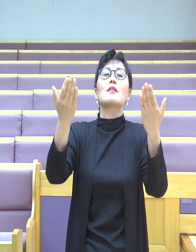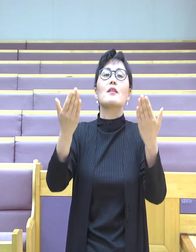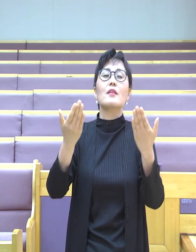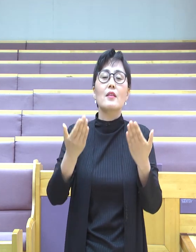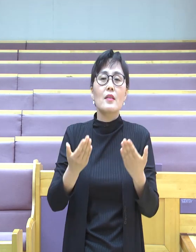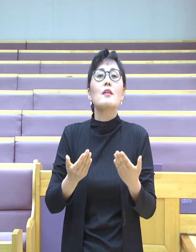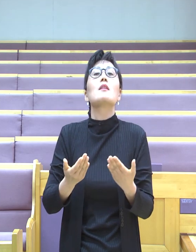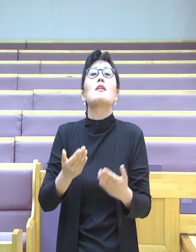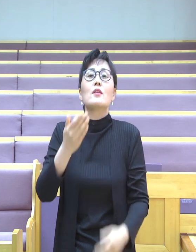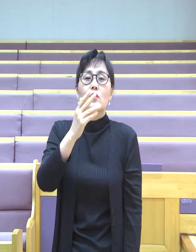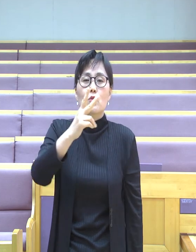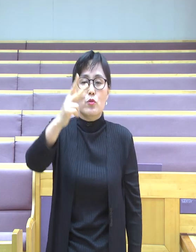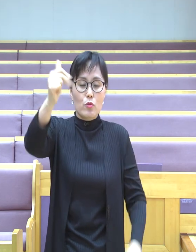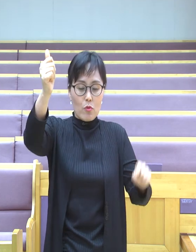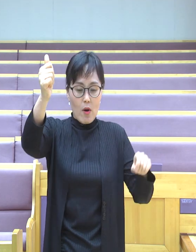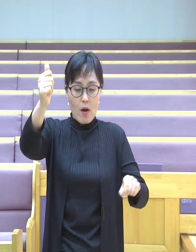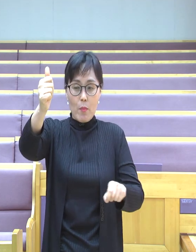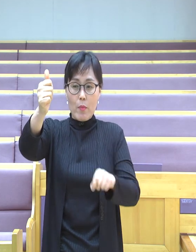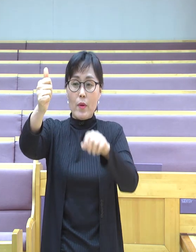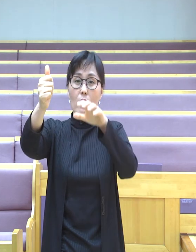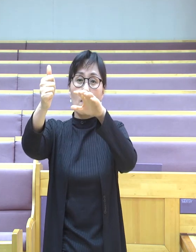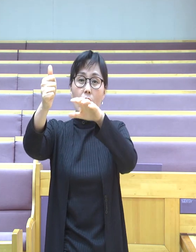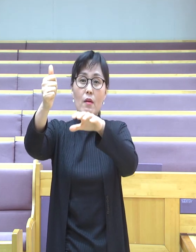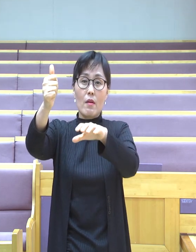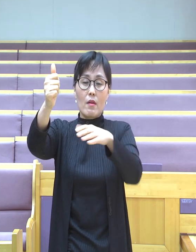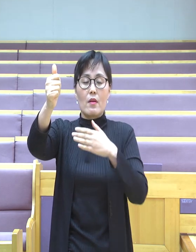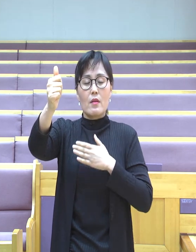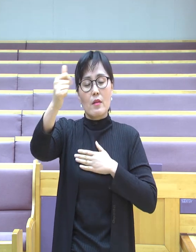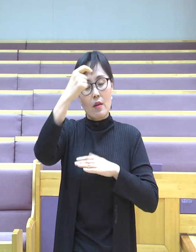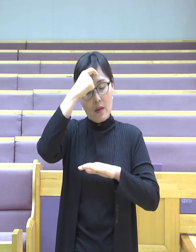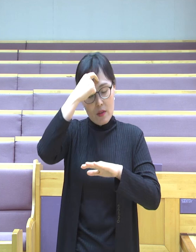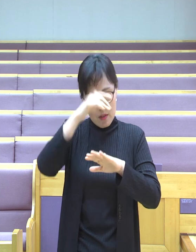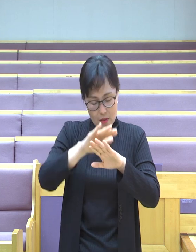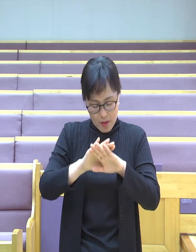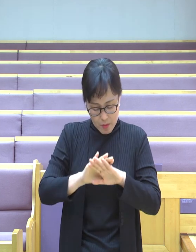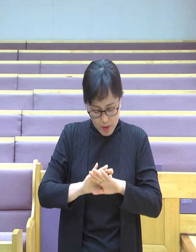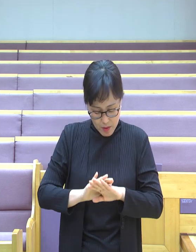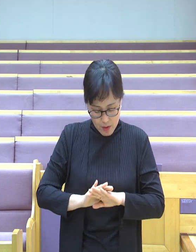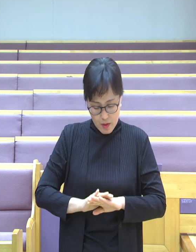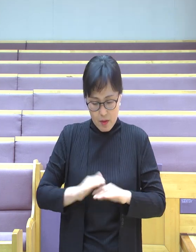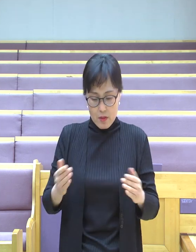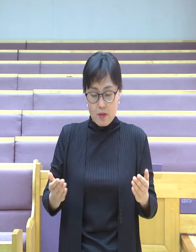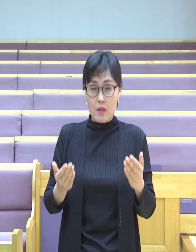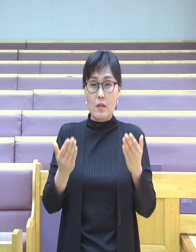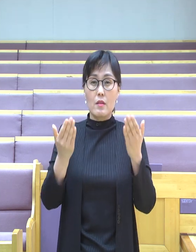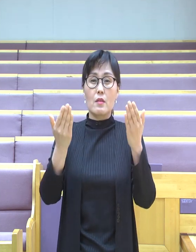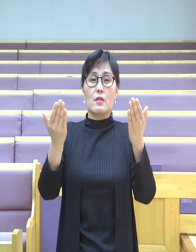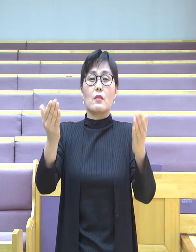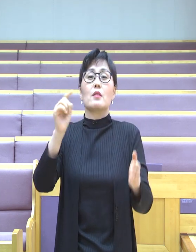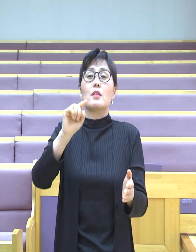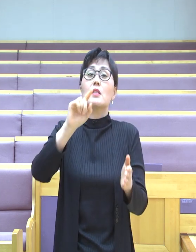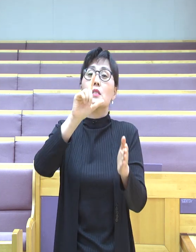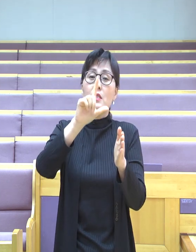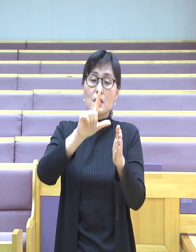하니 주 앞에 나 예배하는